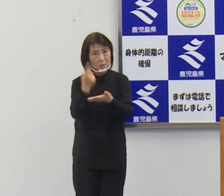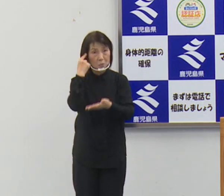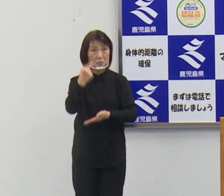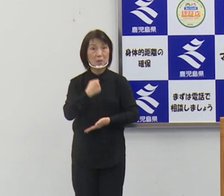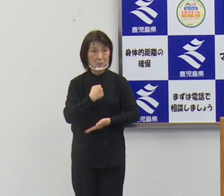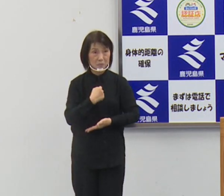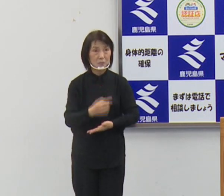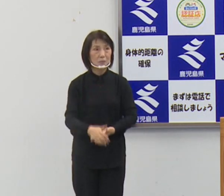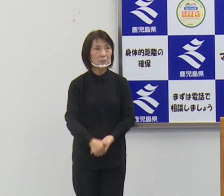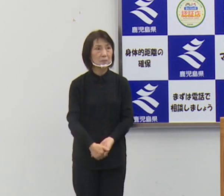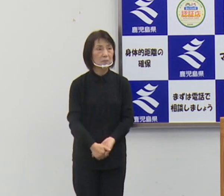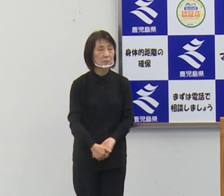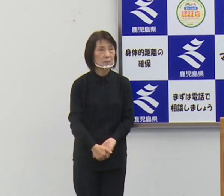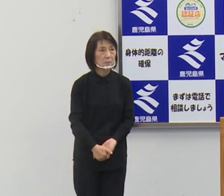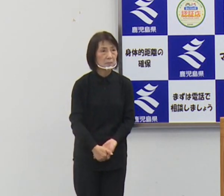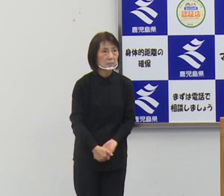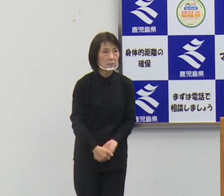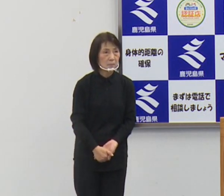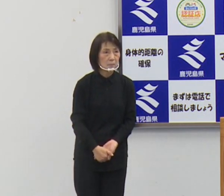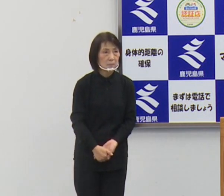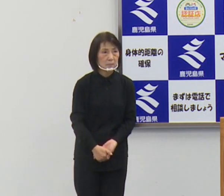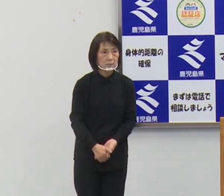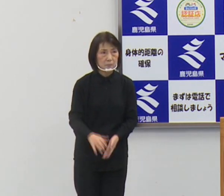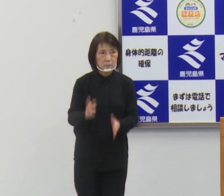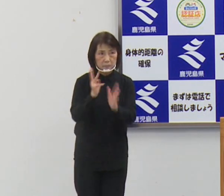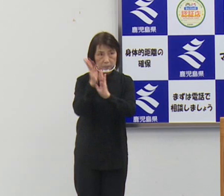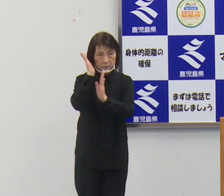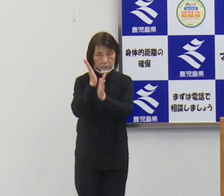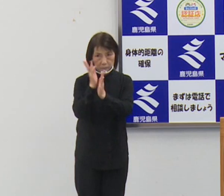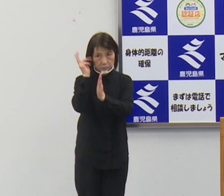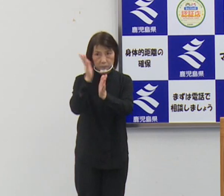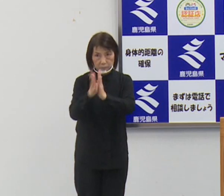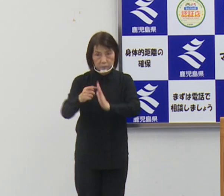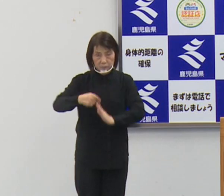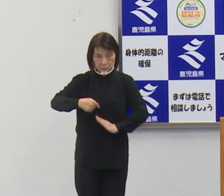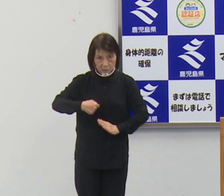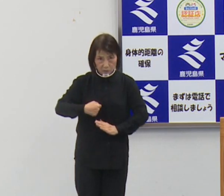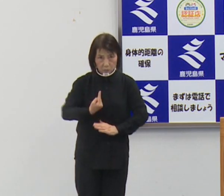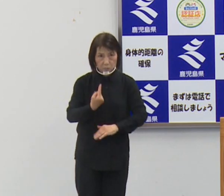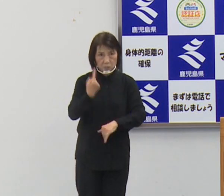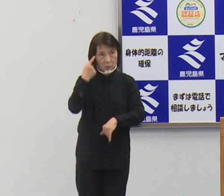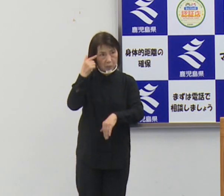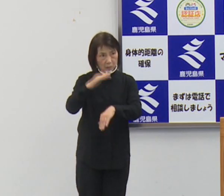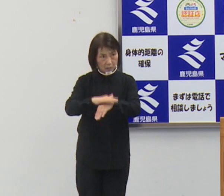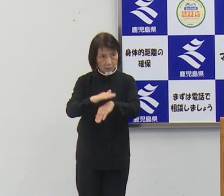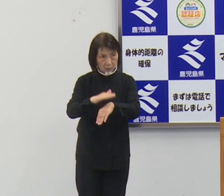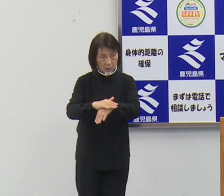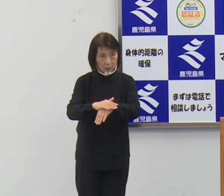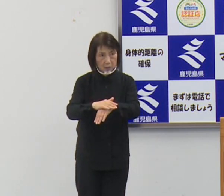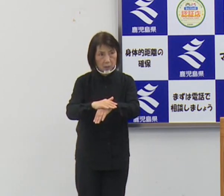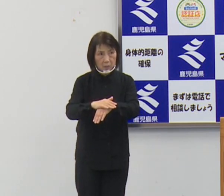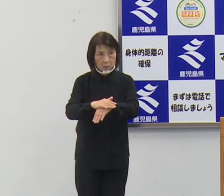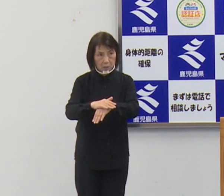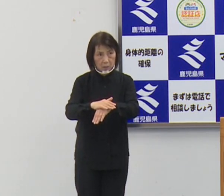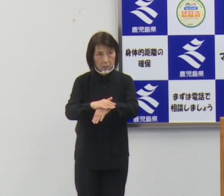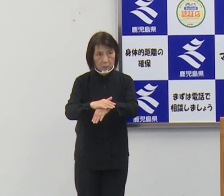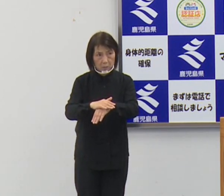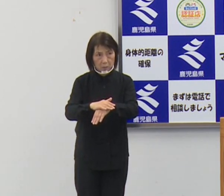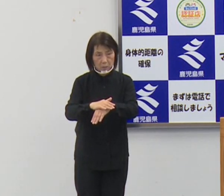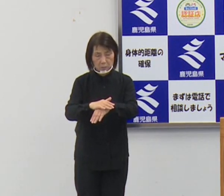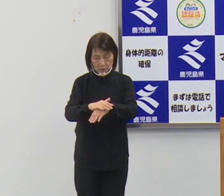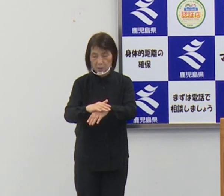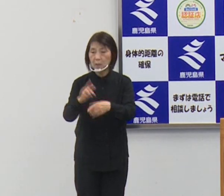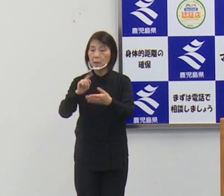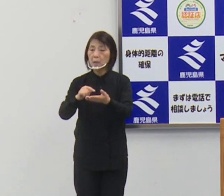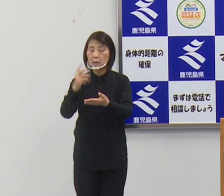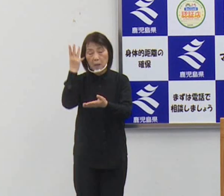。 わかりました。じゃあ現時点でその県独自のロードマップとかっていうのを作るというようなお考えではなく、政府が示したのに基